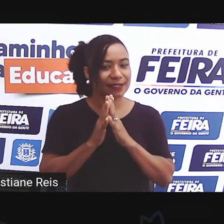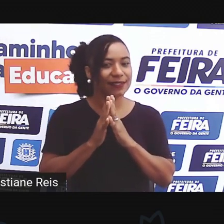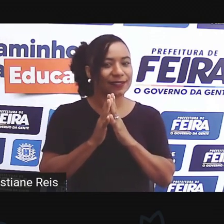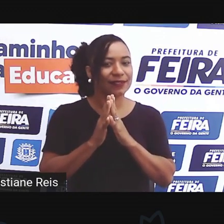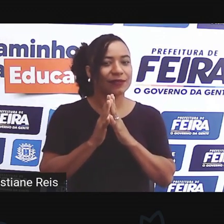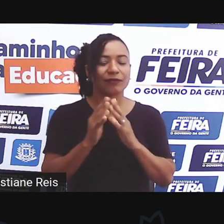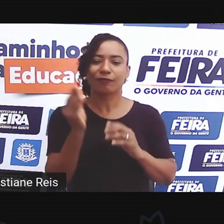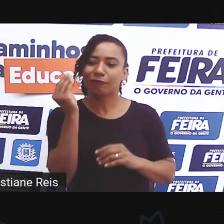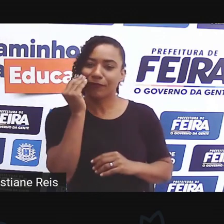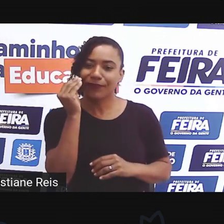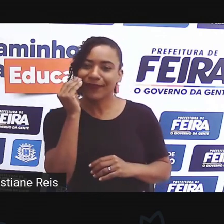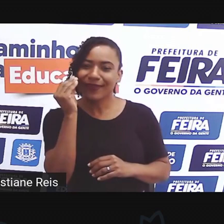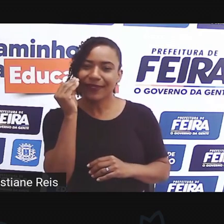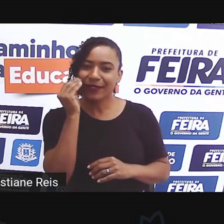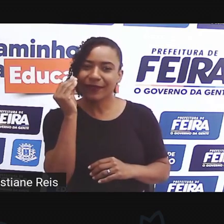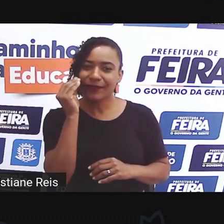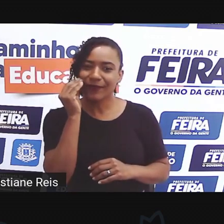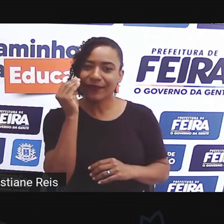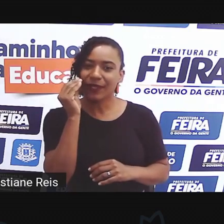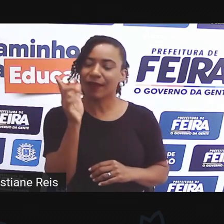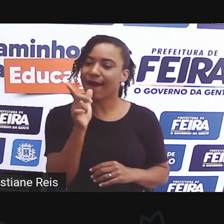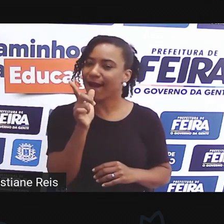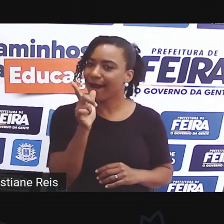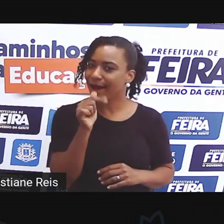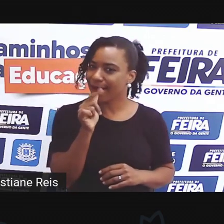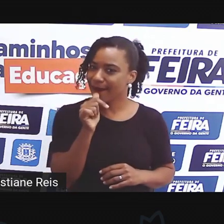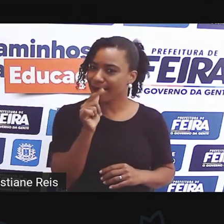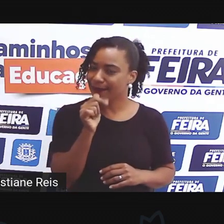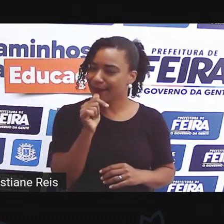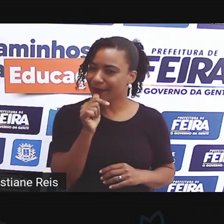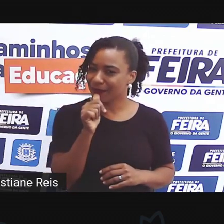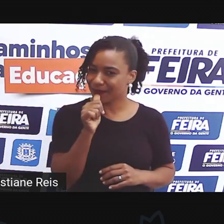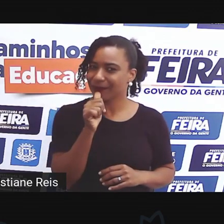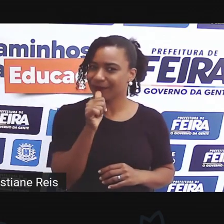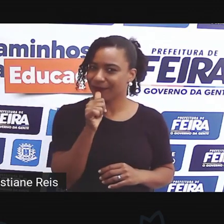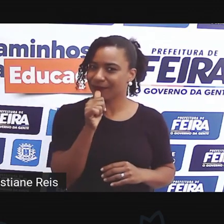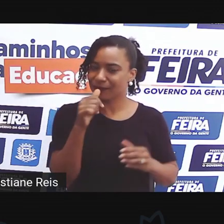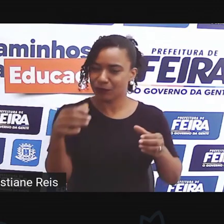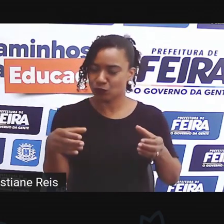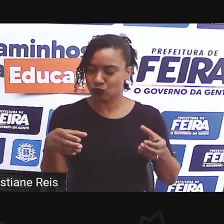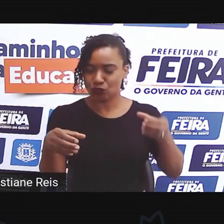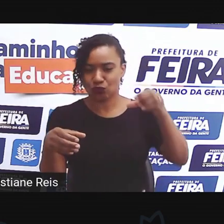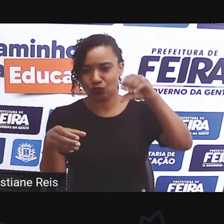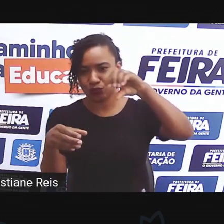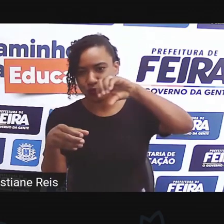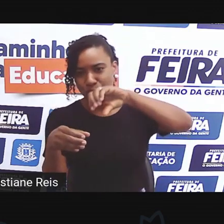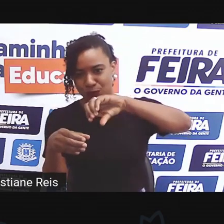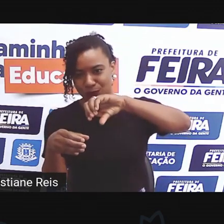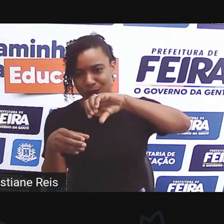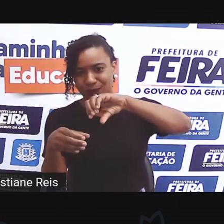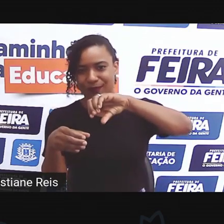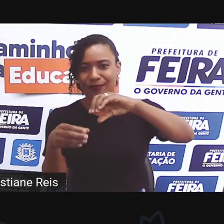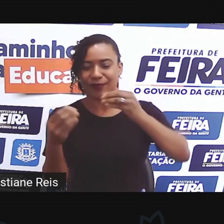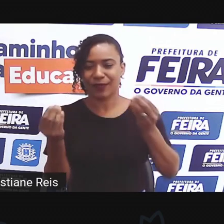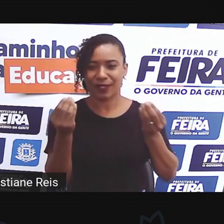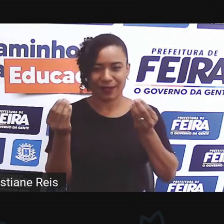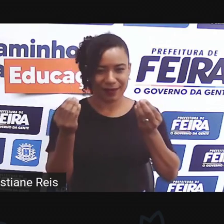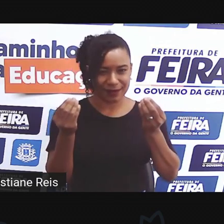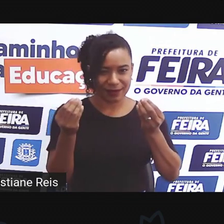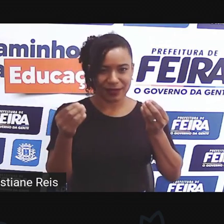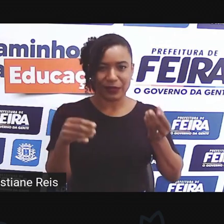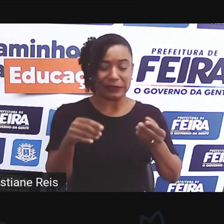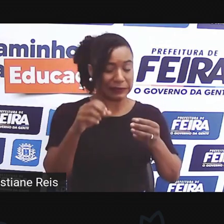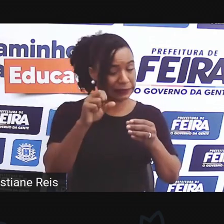testando? Como que essa água e esse potinho, será que se eu